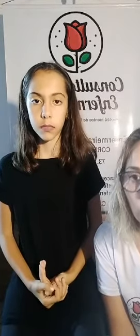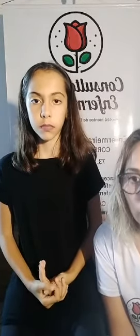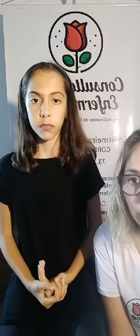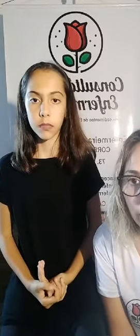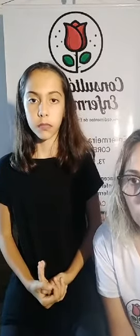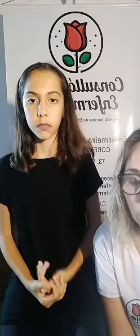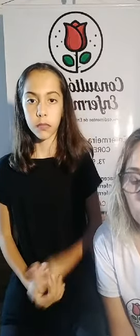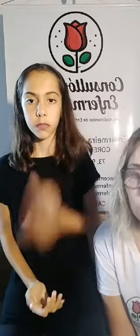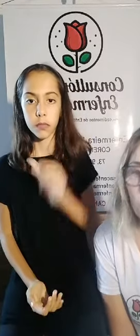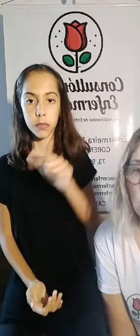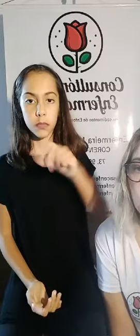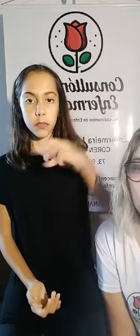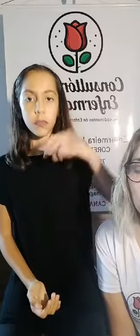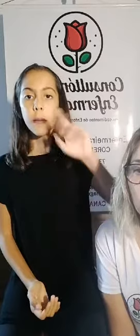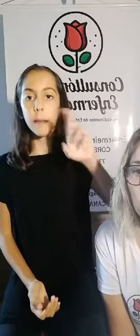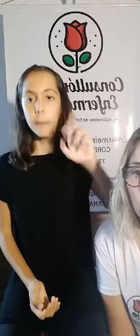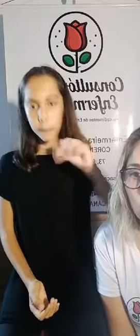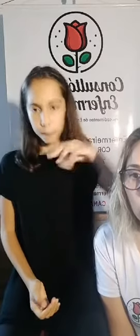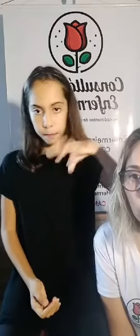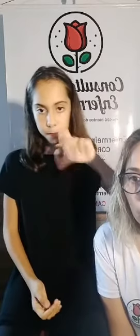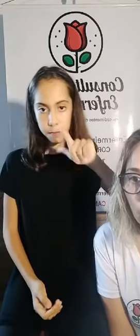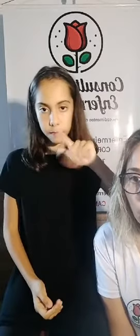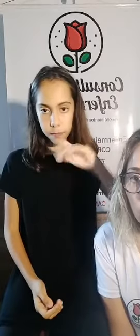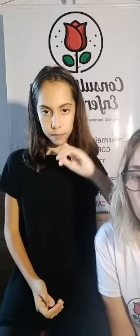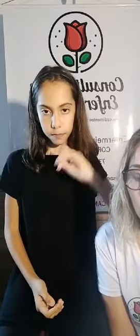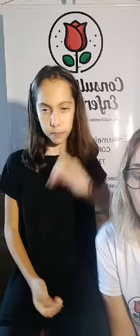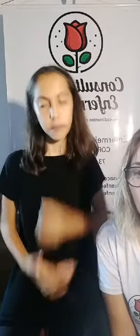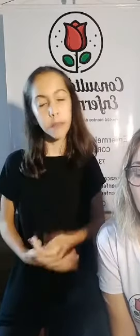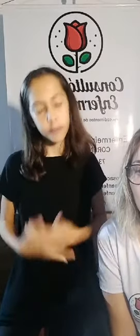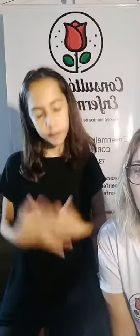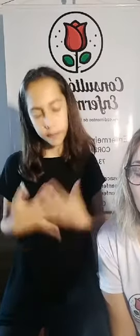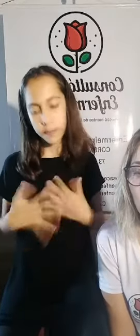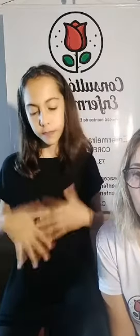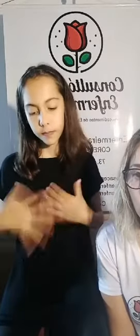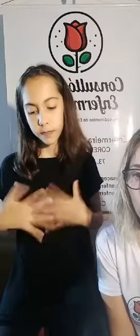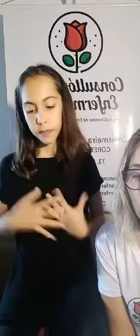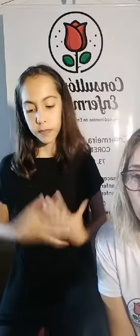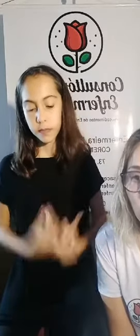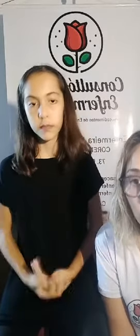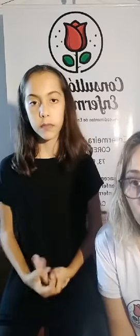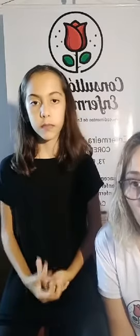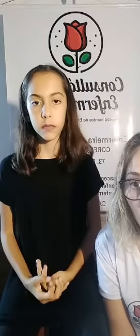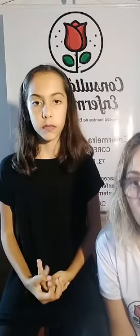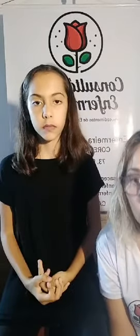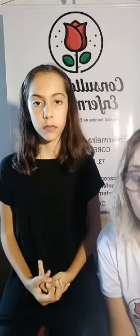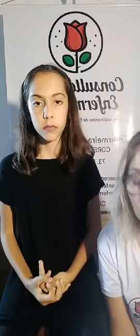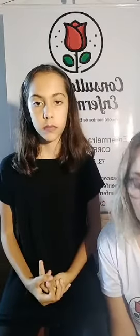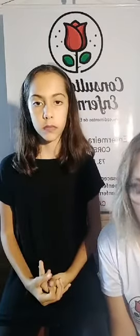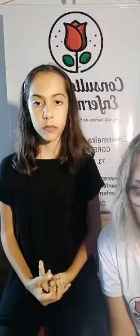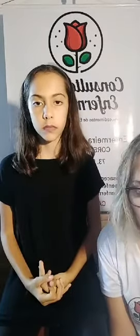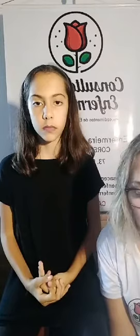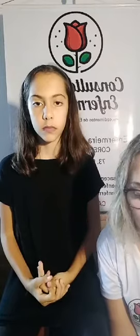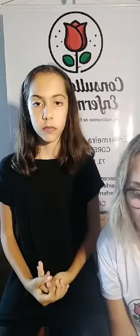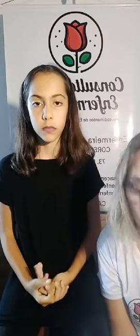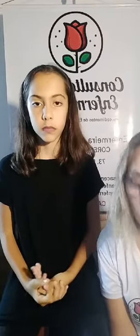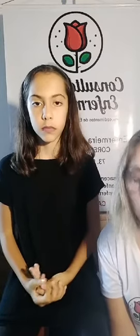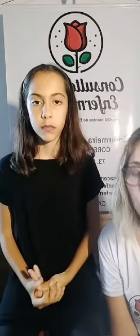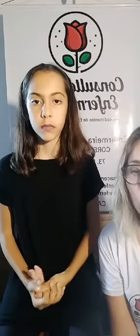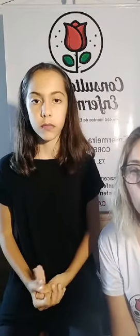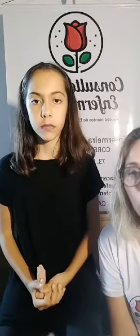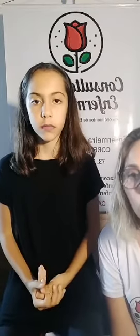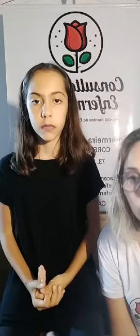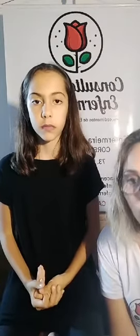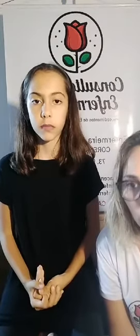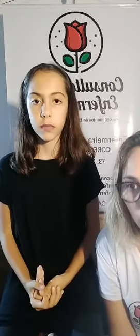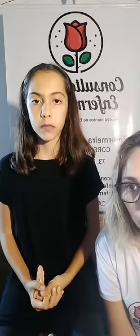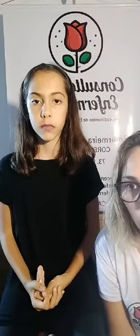Almir Melo. Deixamos aqui também os nossos sentimentos à família Frois, né, com essa perda de hoje do